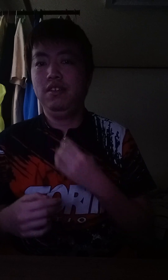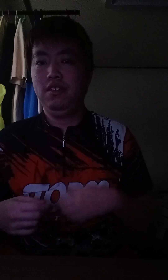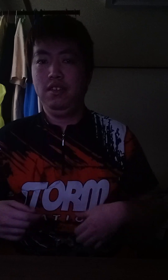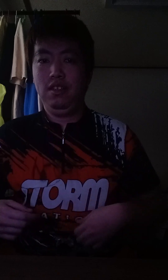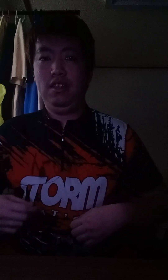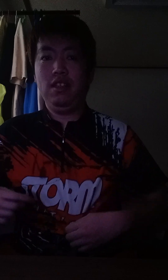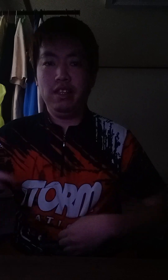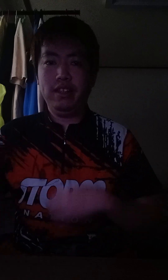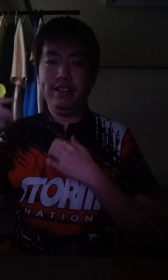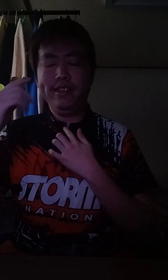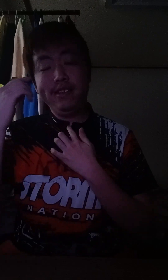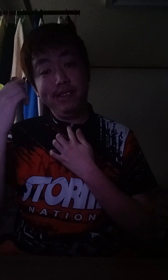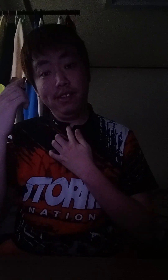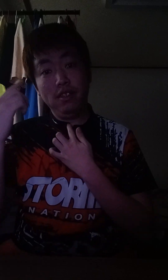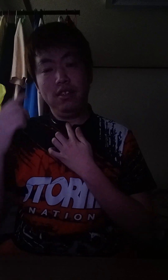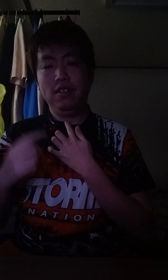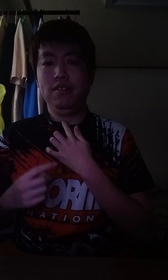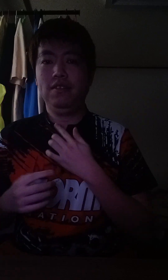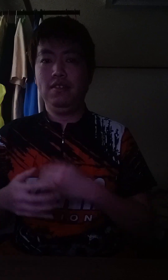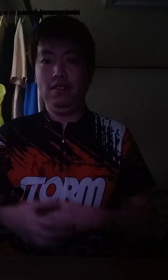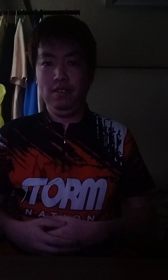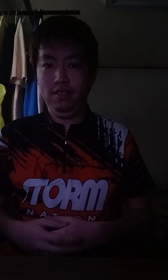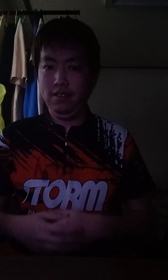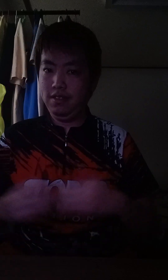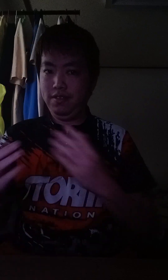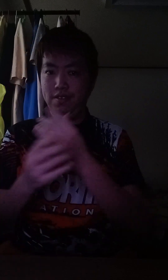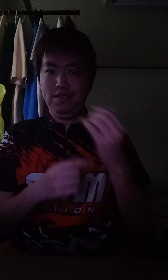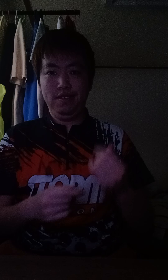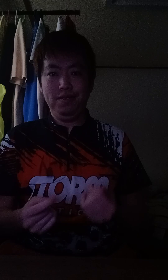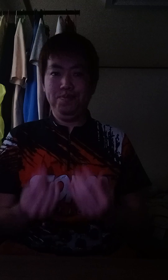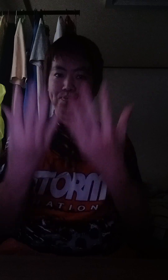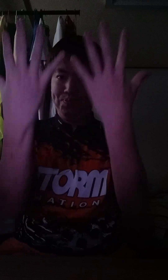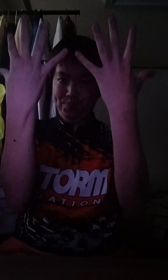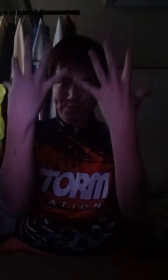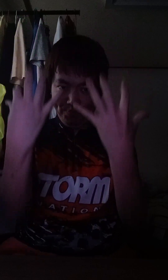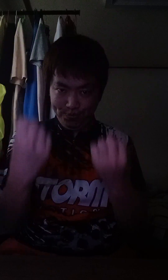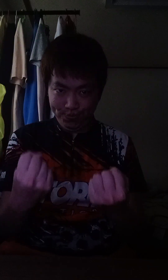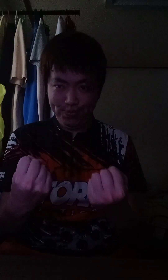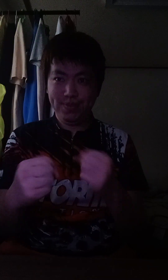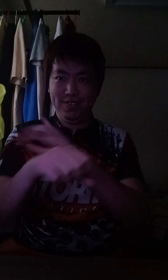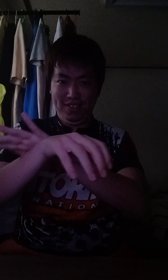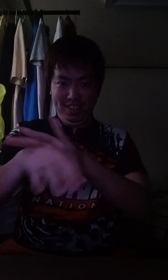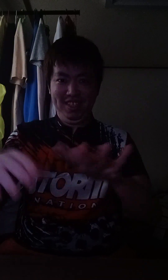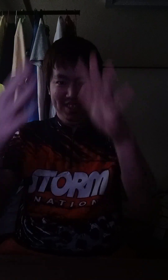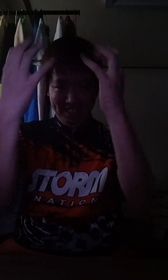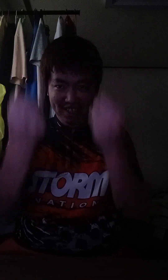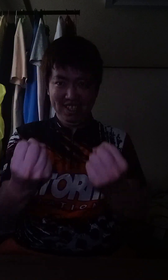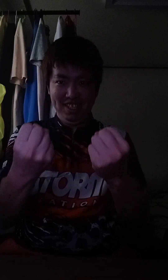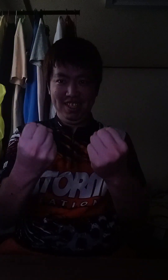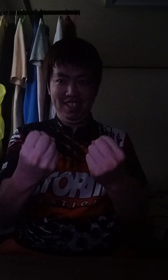와우. 잘 자고 일어났어요? 네, 얼만큼 잘 잤어? 와, 아니,